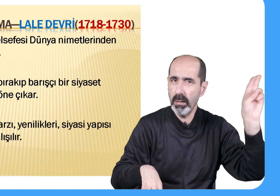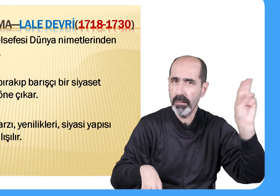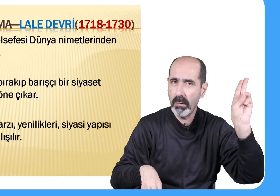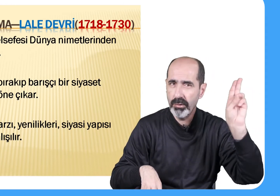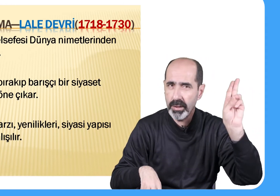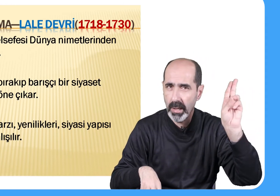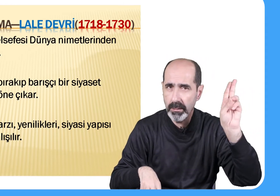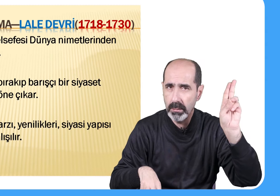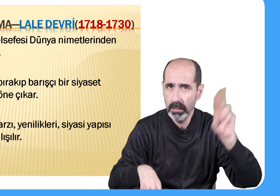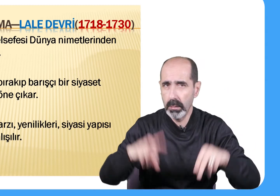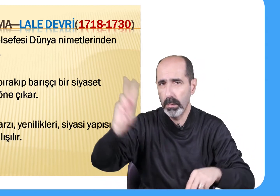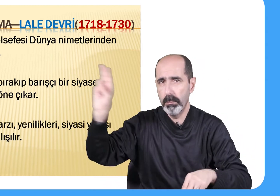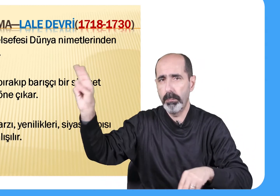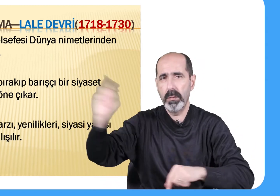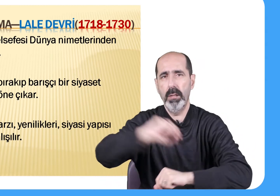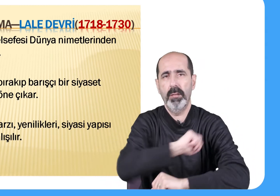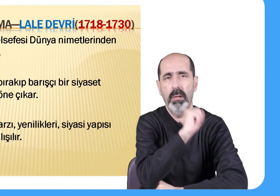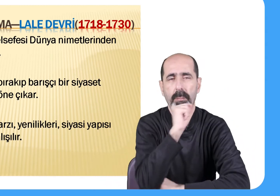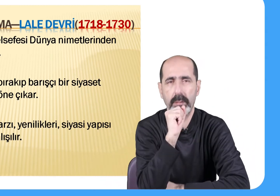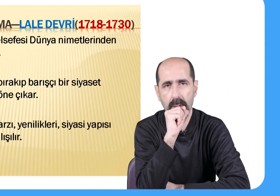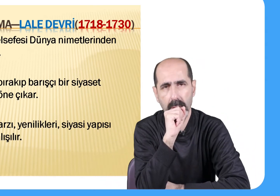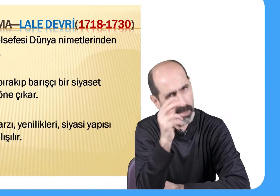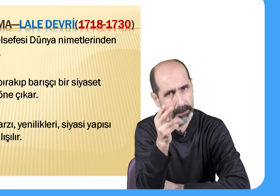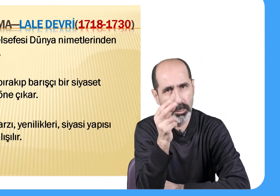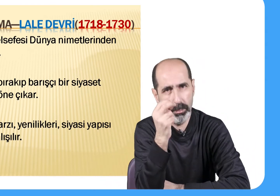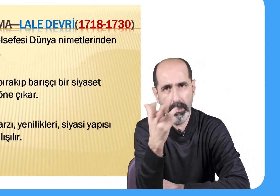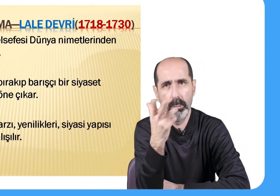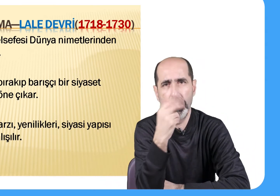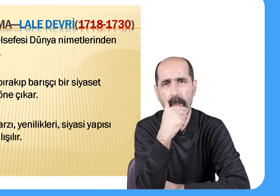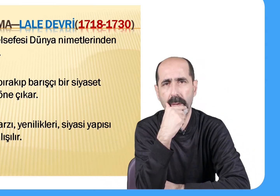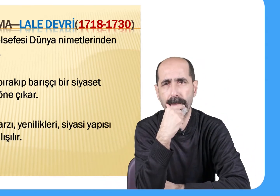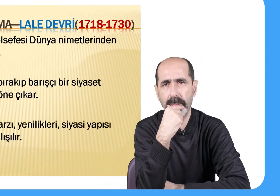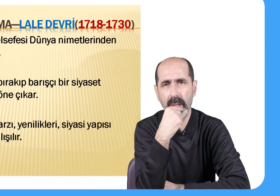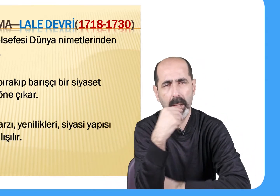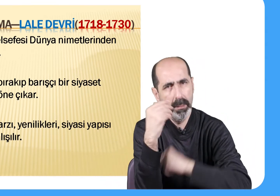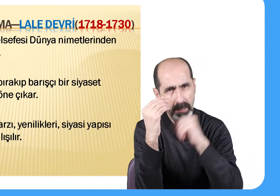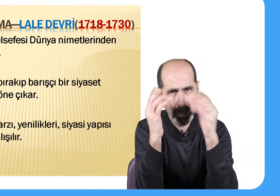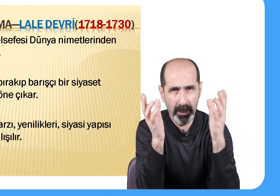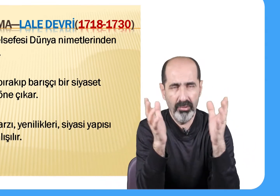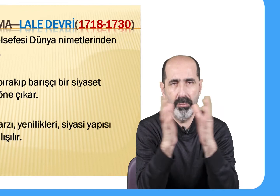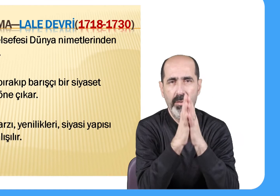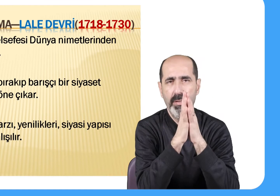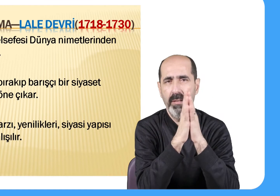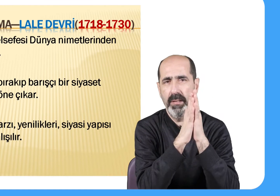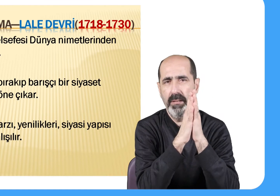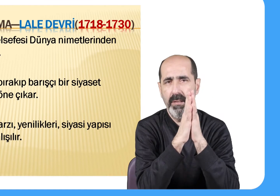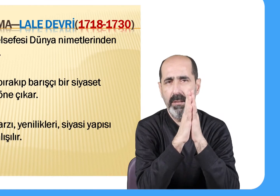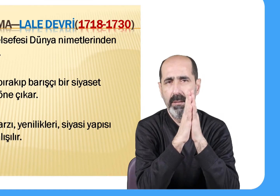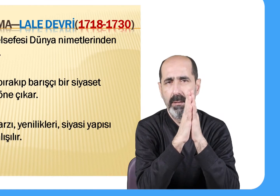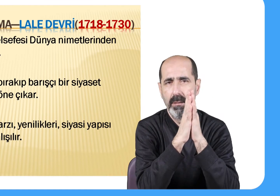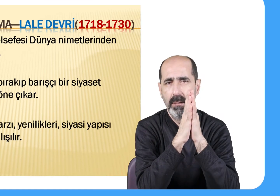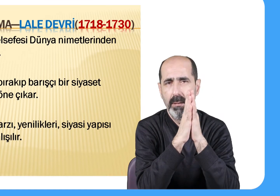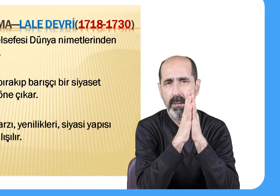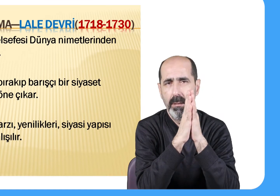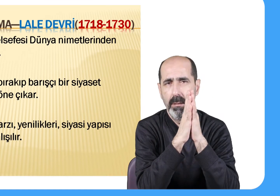İran'la savaşırken batı'yla savaşmadık garip durma bunu yap Daha barışçı bir siyaset